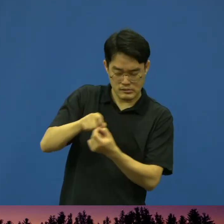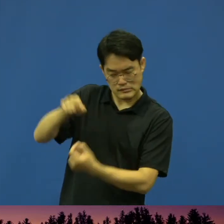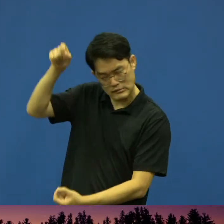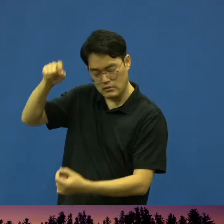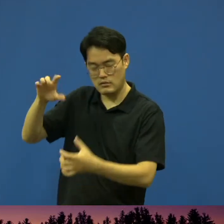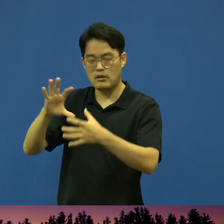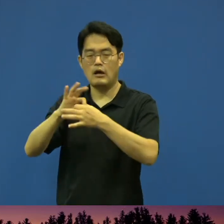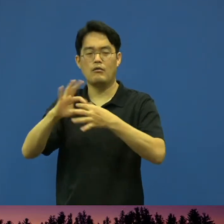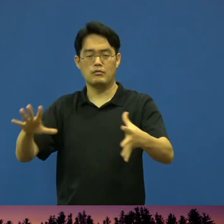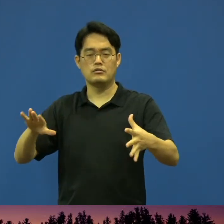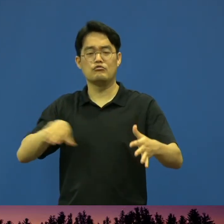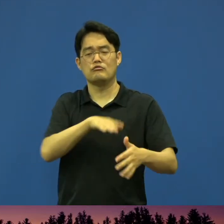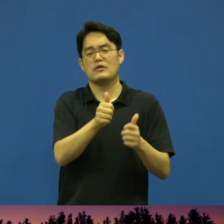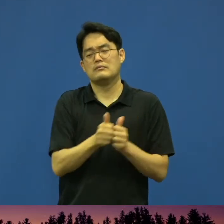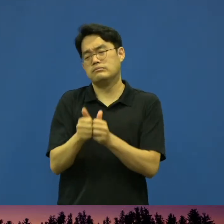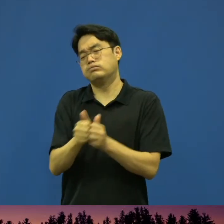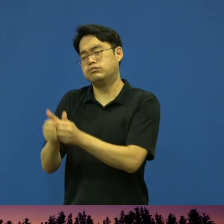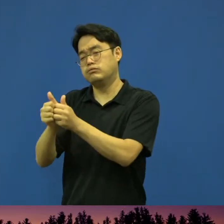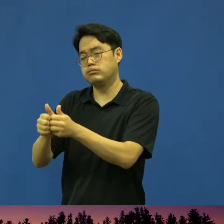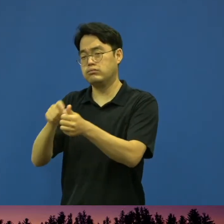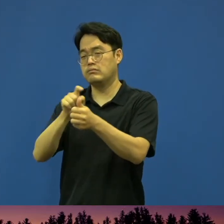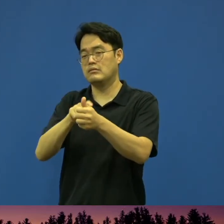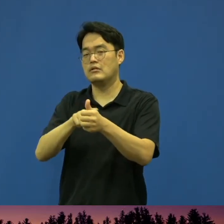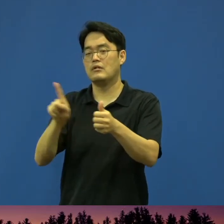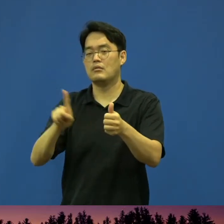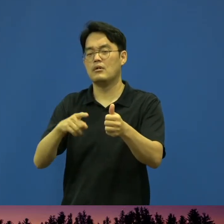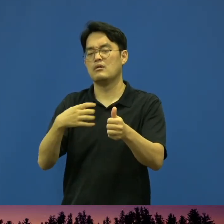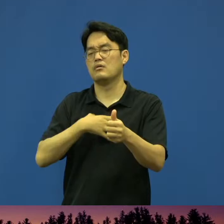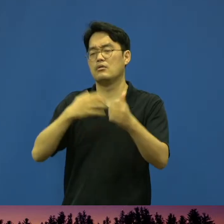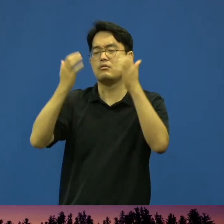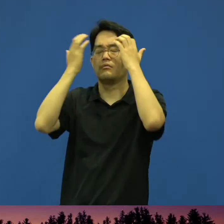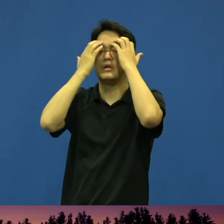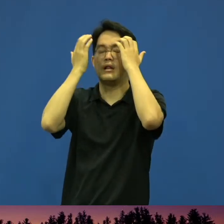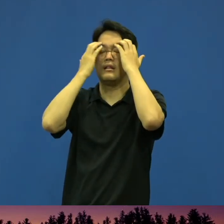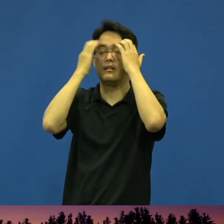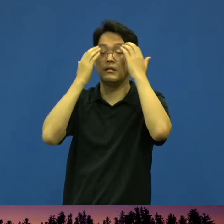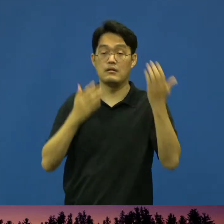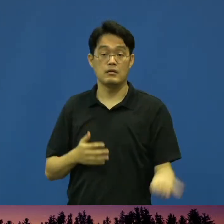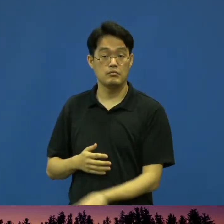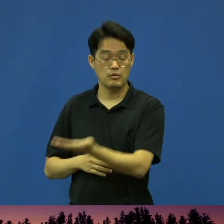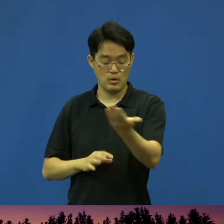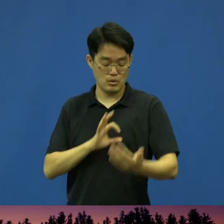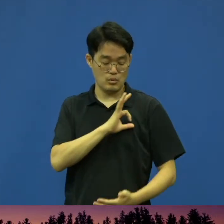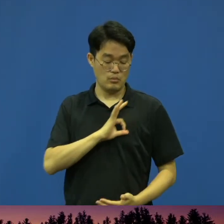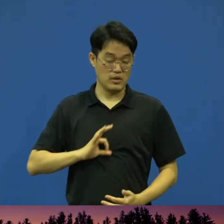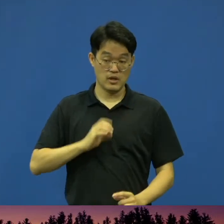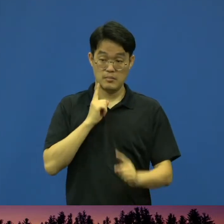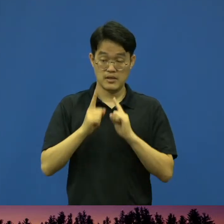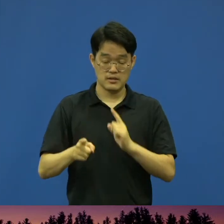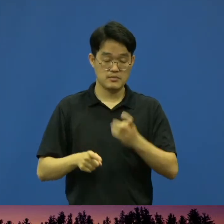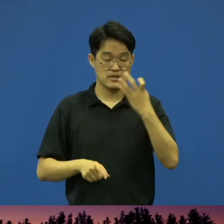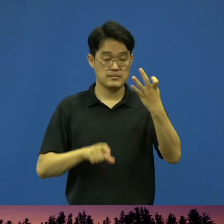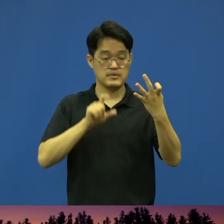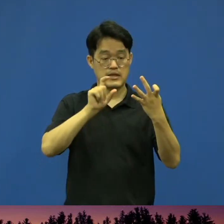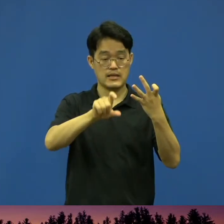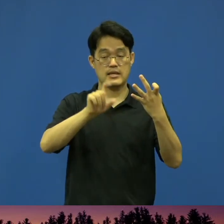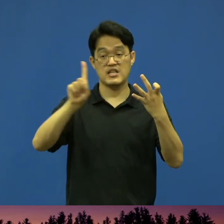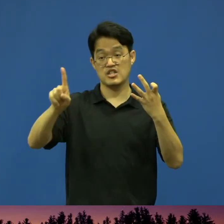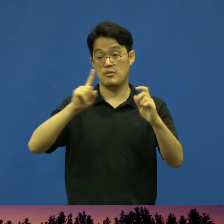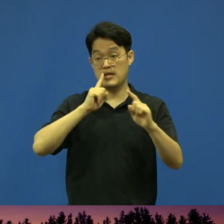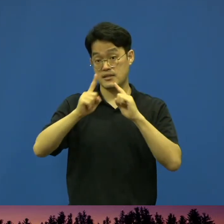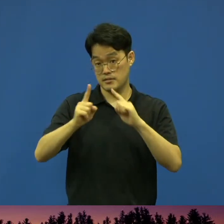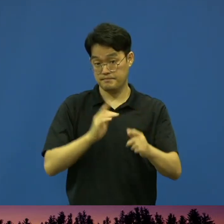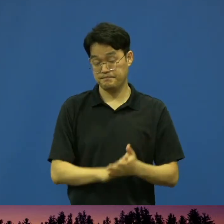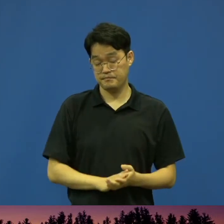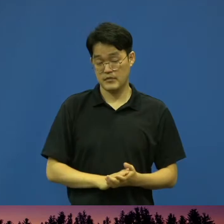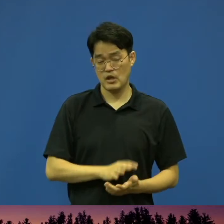것은 고난이요 위기입니다. 욥기 말씀을 한번 볼까요? 욥기 14장 1절인데요 욥기